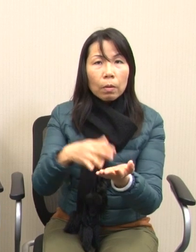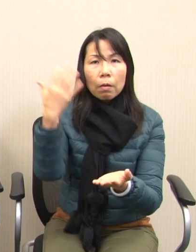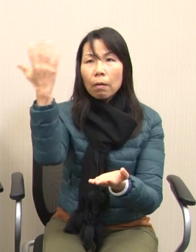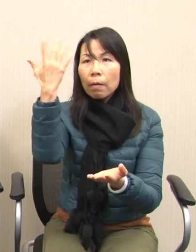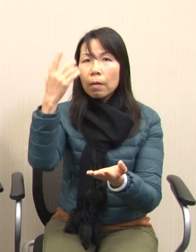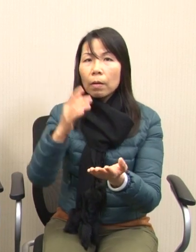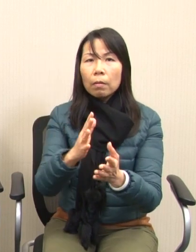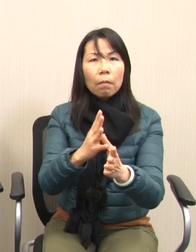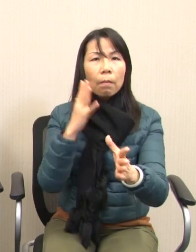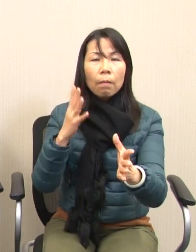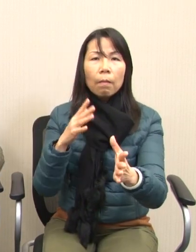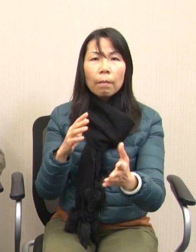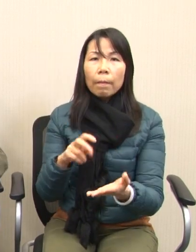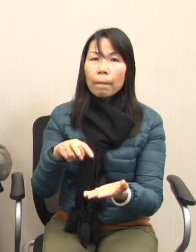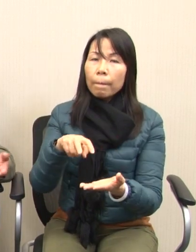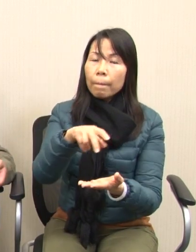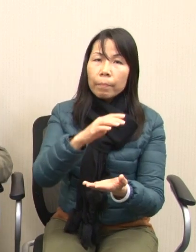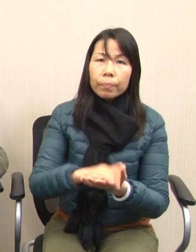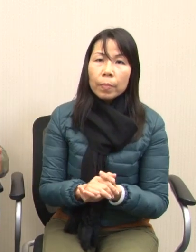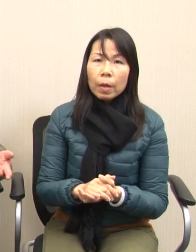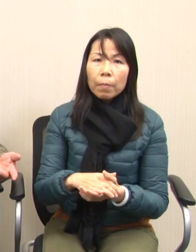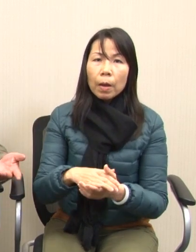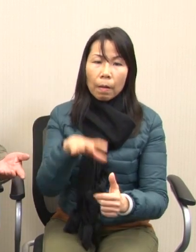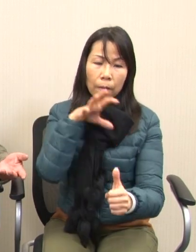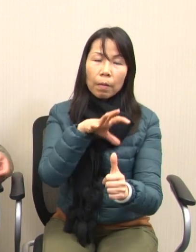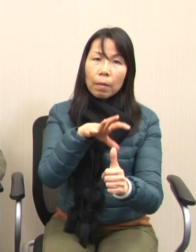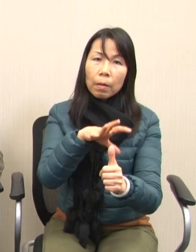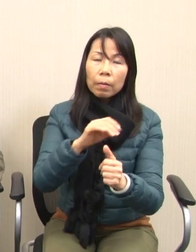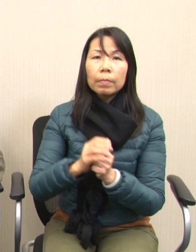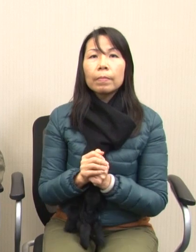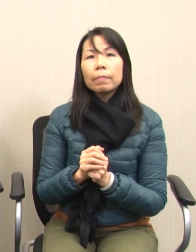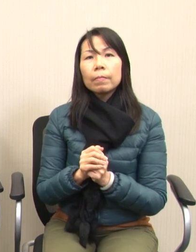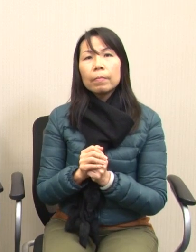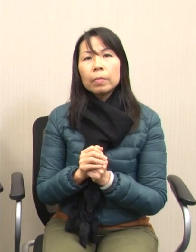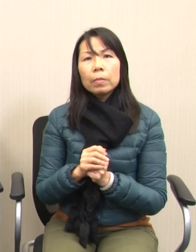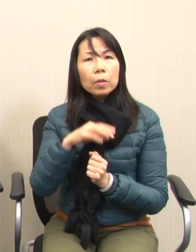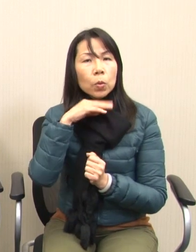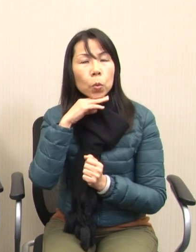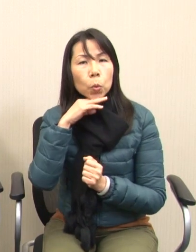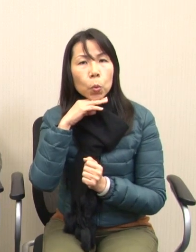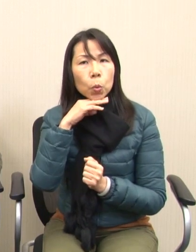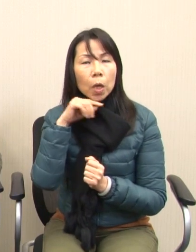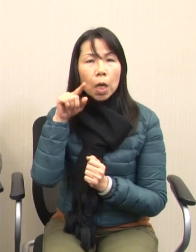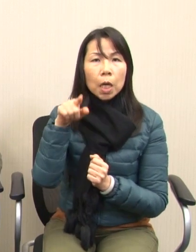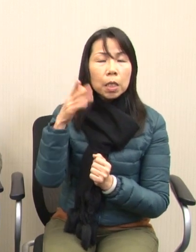屌啊！你屌啊，大佬出咗埃及，咁你去邊度啊？如果摩